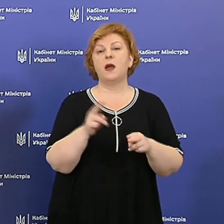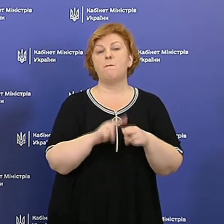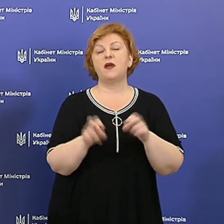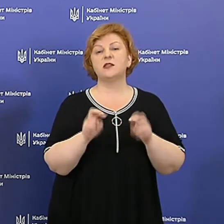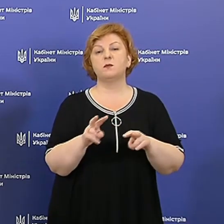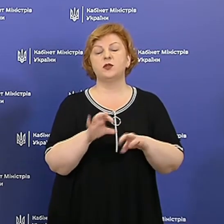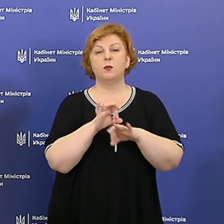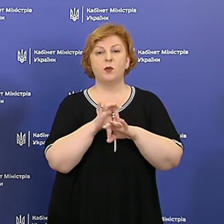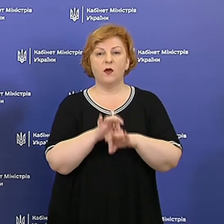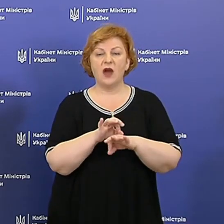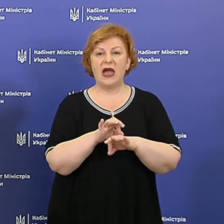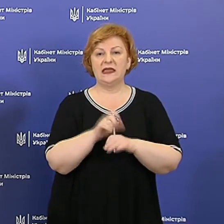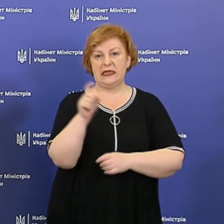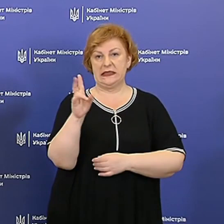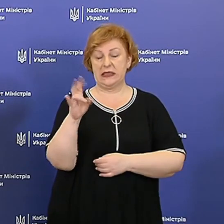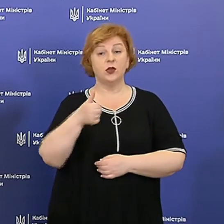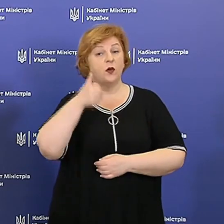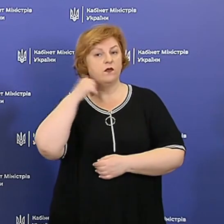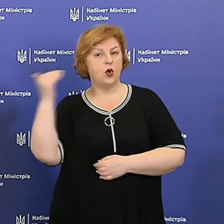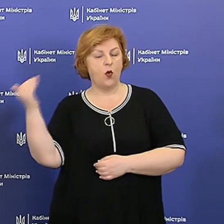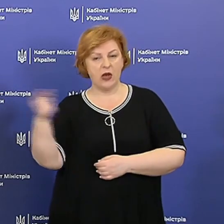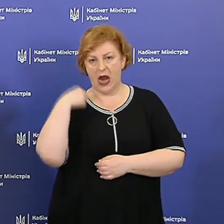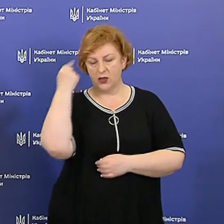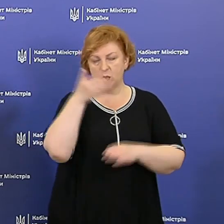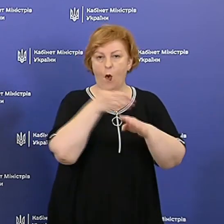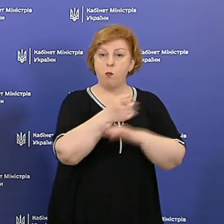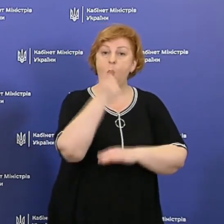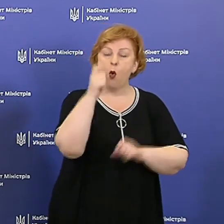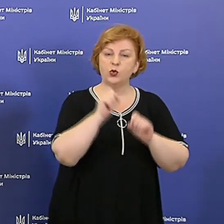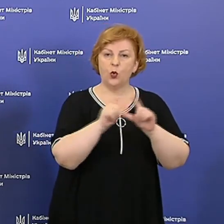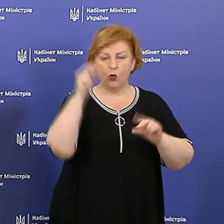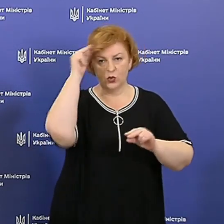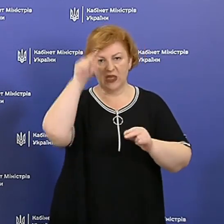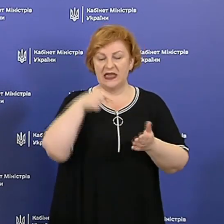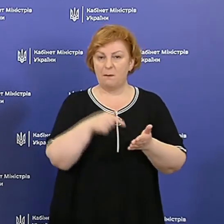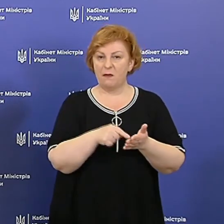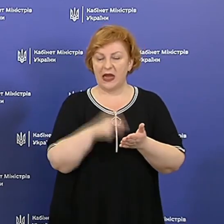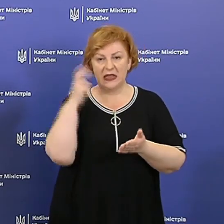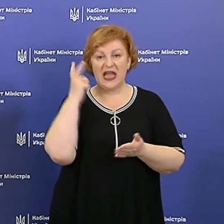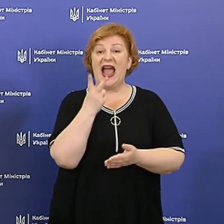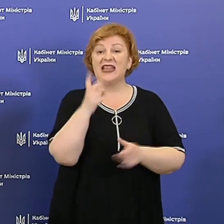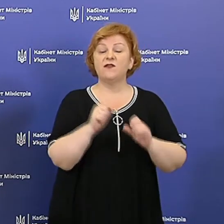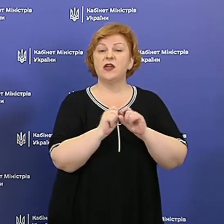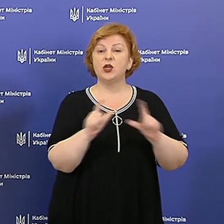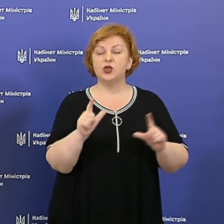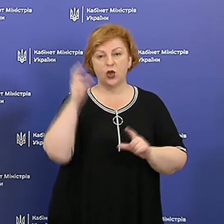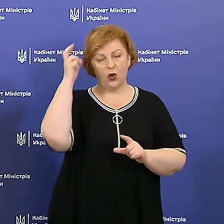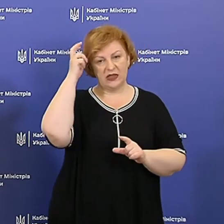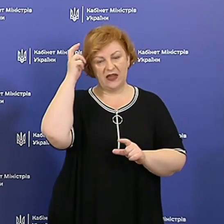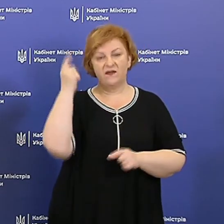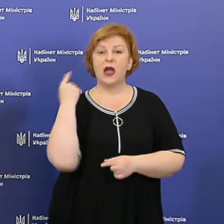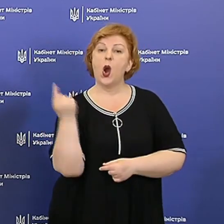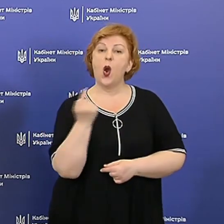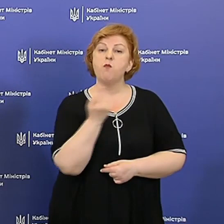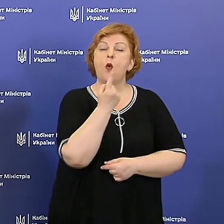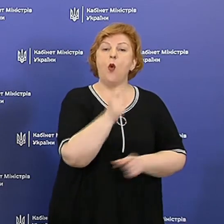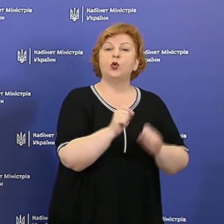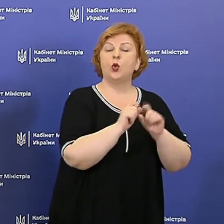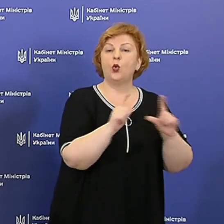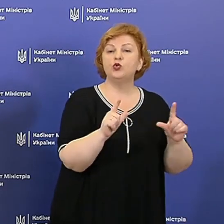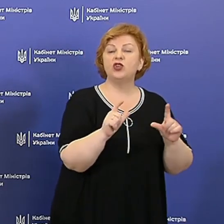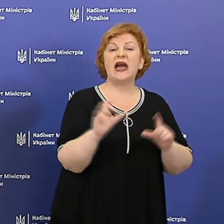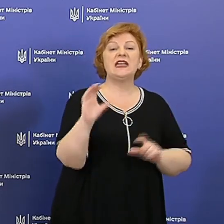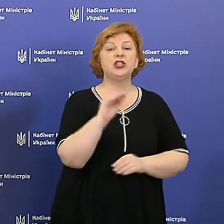зовнішнього незалежного оцінювання. Вчора я особисто відвідував одну школу в місті Києві, дві школи в Київській області, одну школу